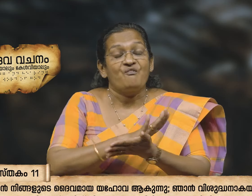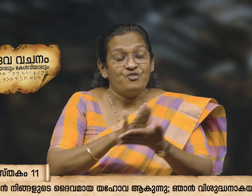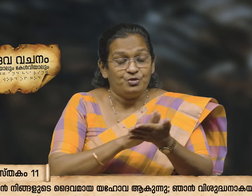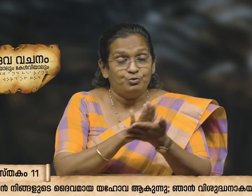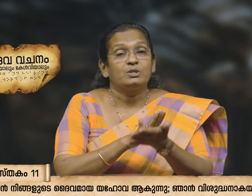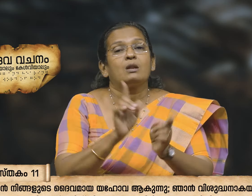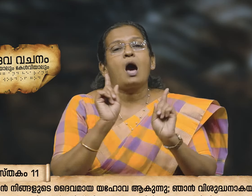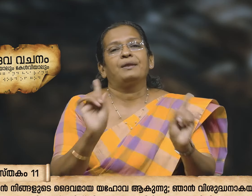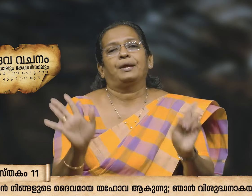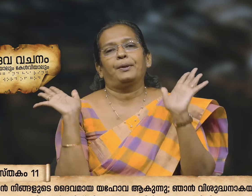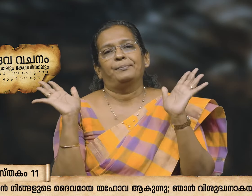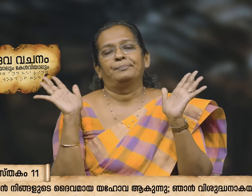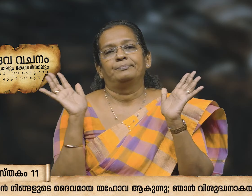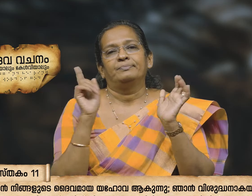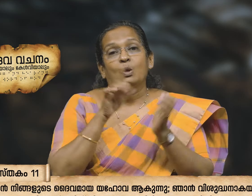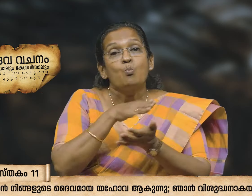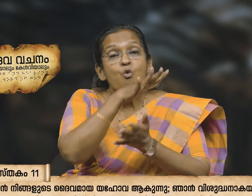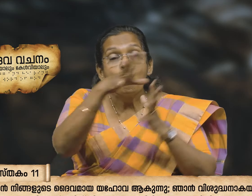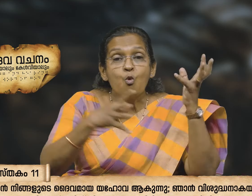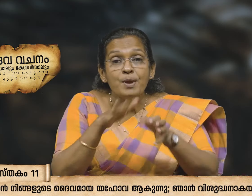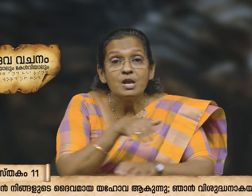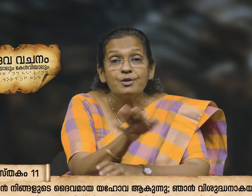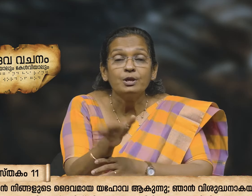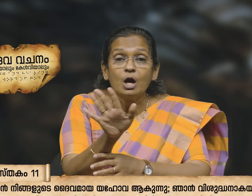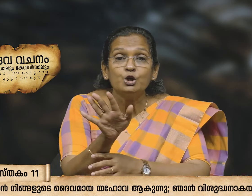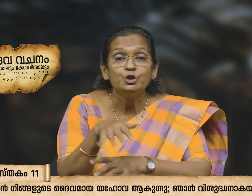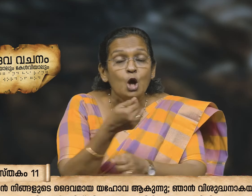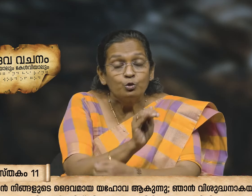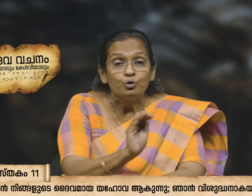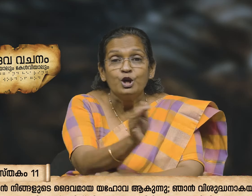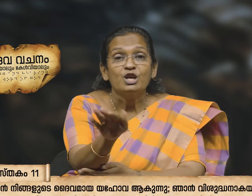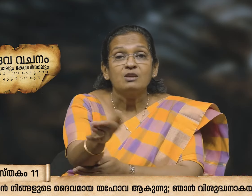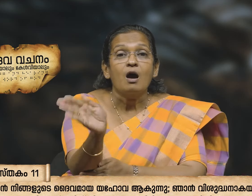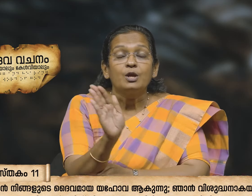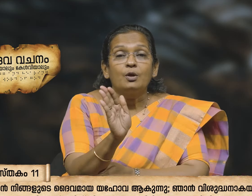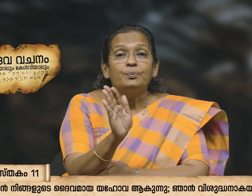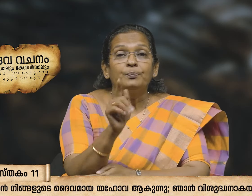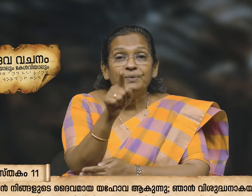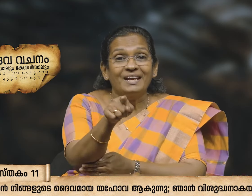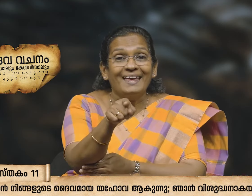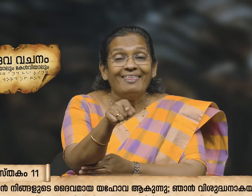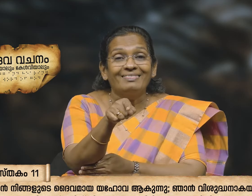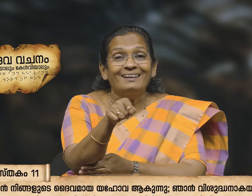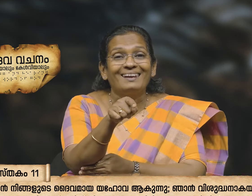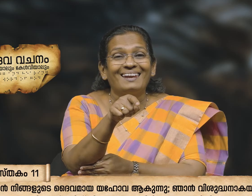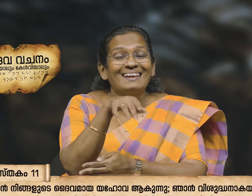വിശുദ്ധന്മാരായിരിക്കണം. ഭൂമിയിൽ ഇഴയുന്ന യാതൊരു ഇഴജാതിയാലും നിങ്ങളെ തന്നെ